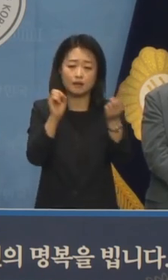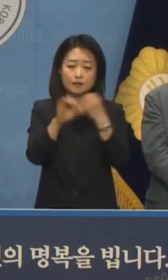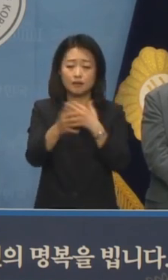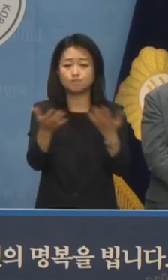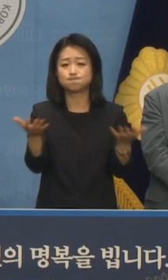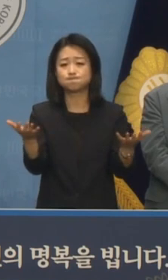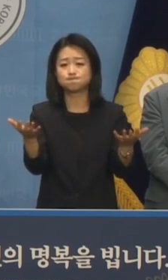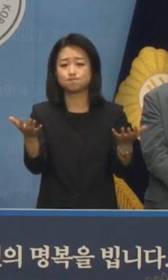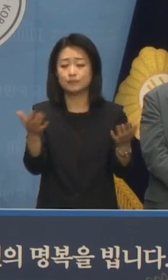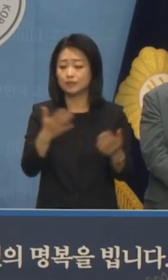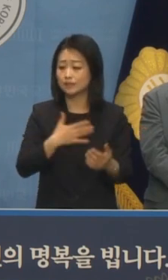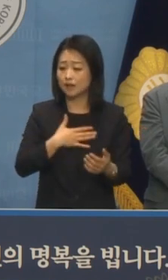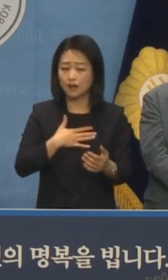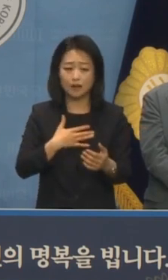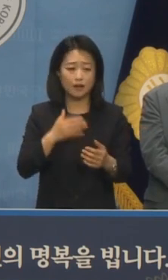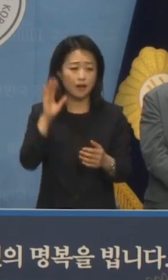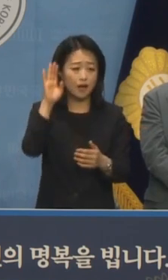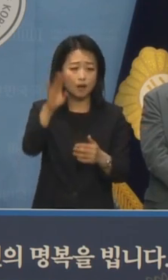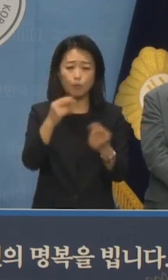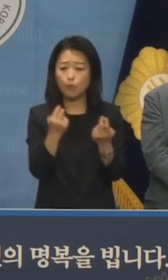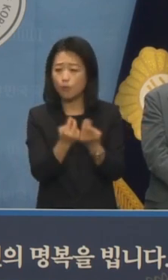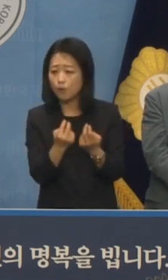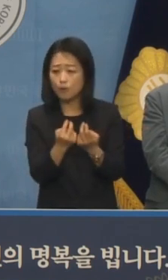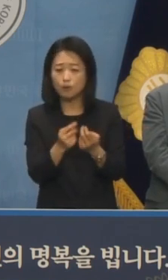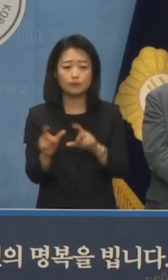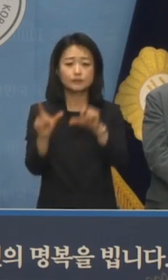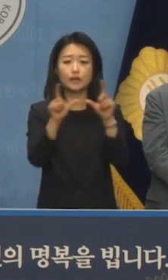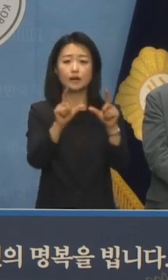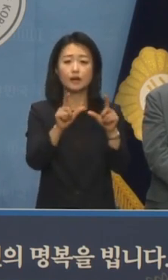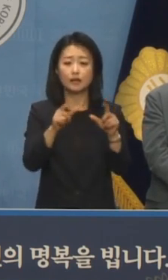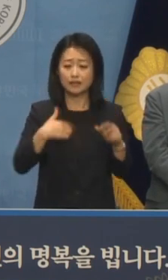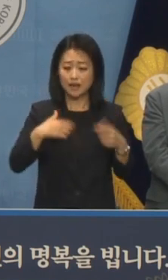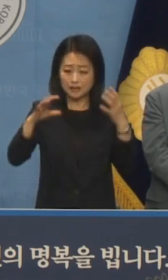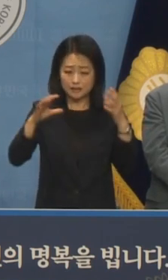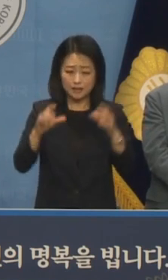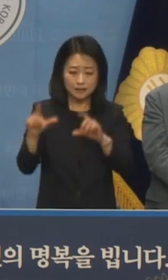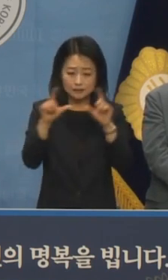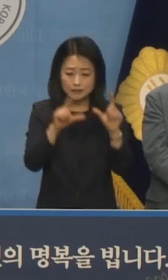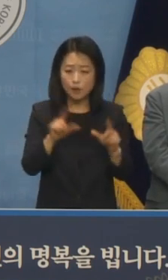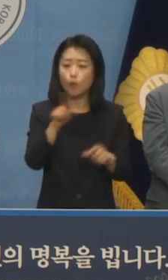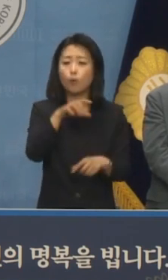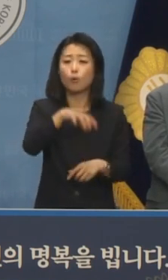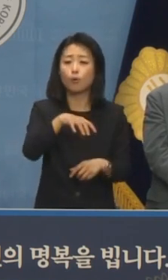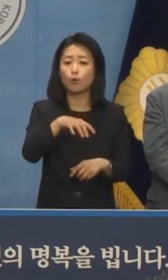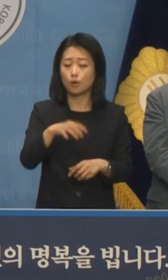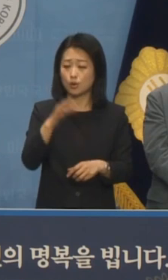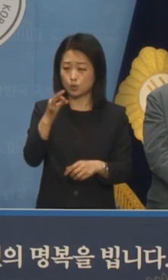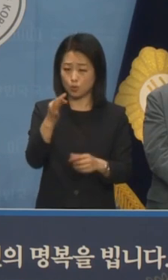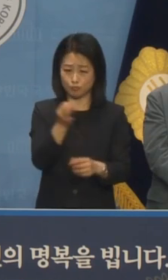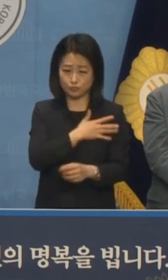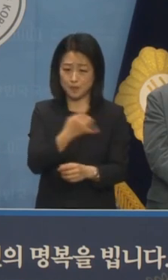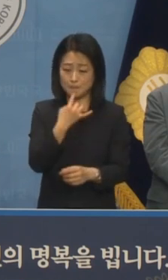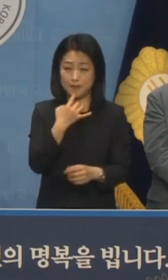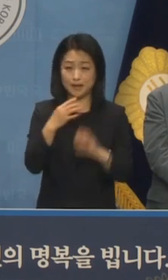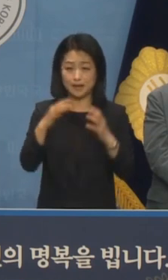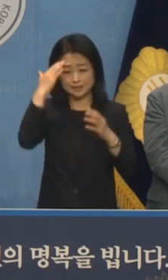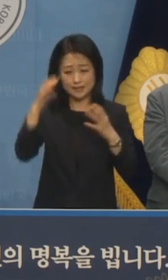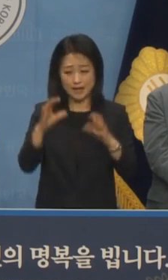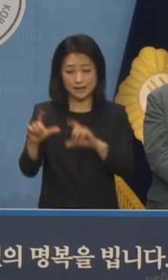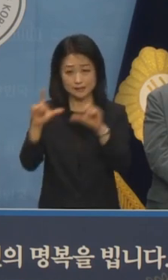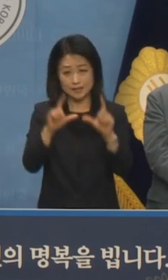없고 저는 어느 나라에 사는 건지, 돈 많은 시민만 살 수 있는 나라입니까? 저도 잘